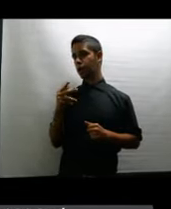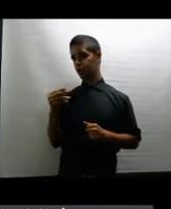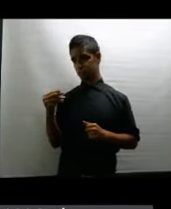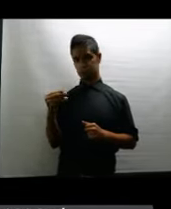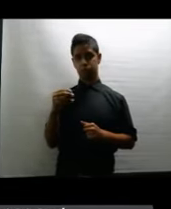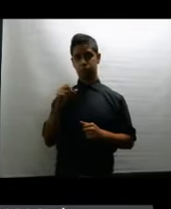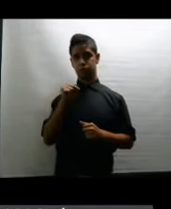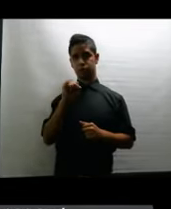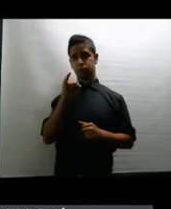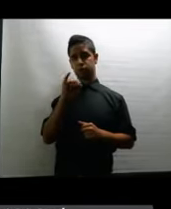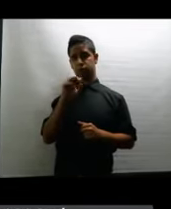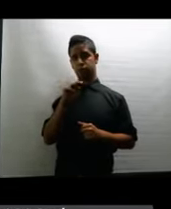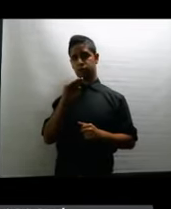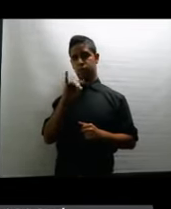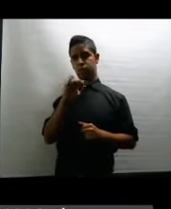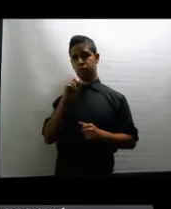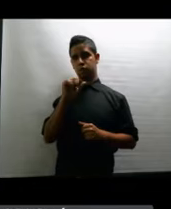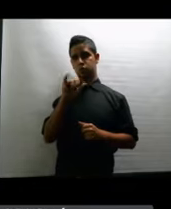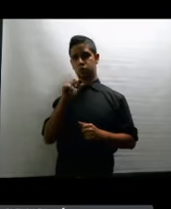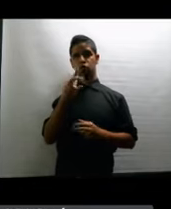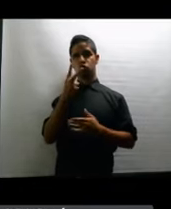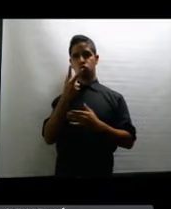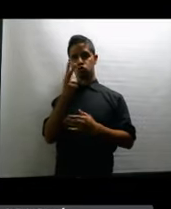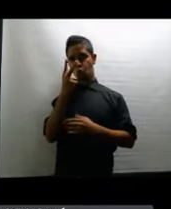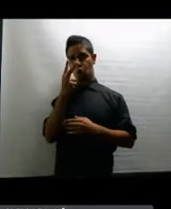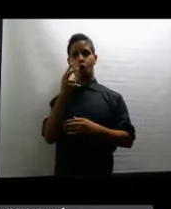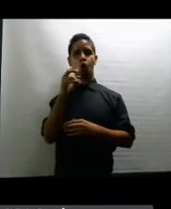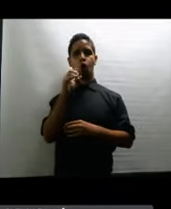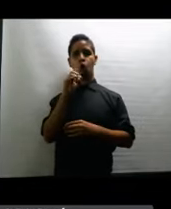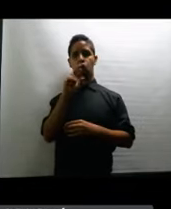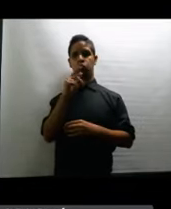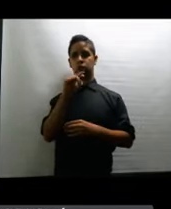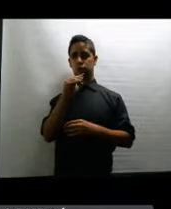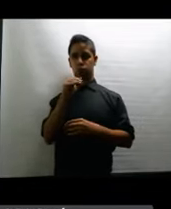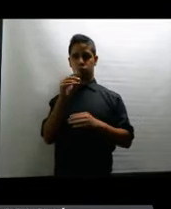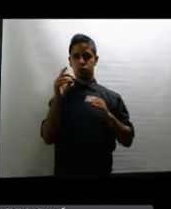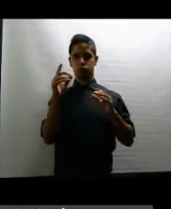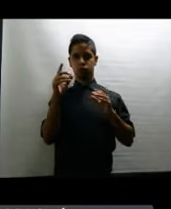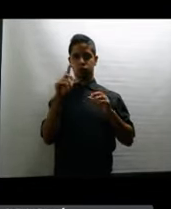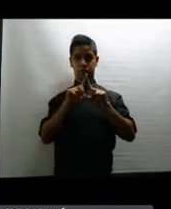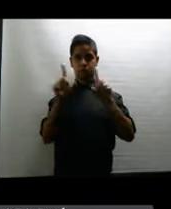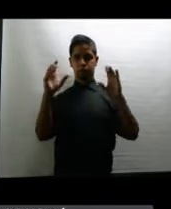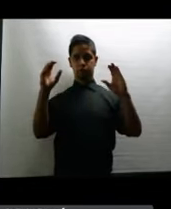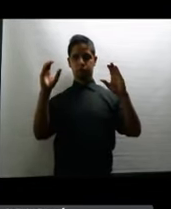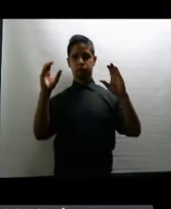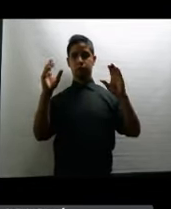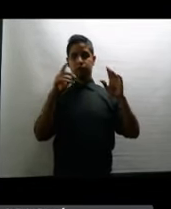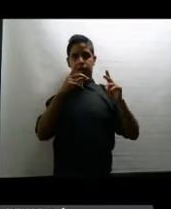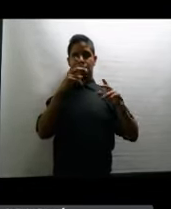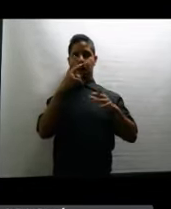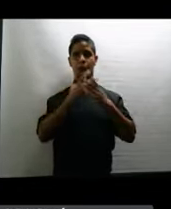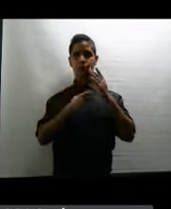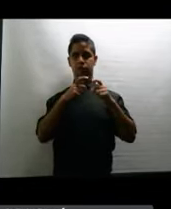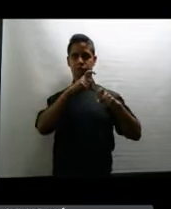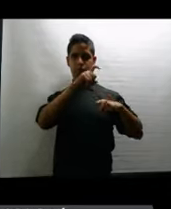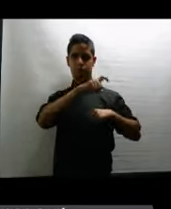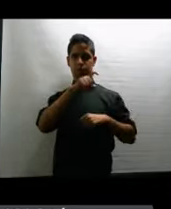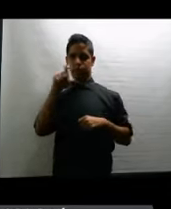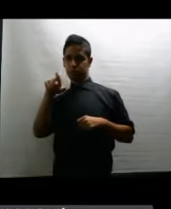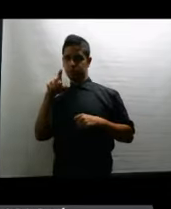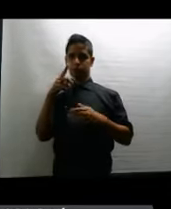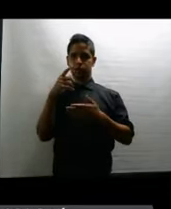Es cuando dos organismos que son totalmente diferentes se necesitan y se ayudan para sobrevivir. Por ejemplo,